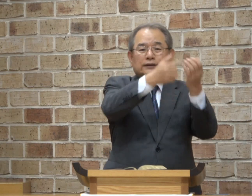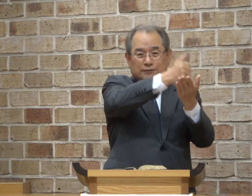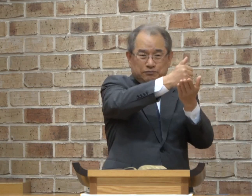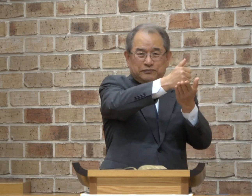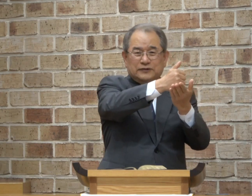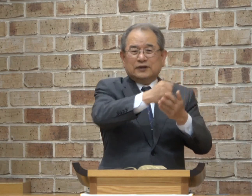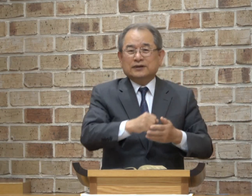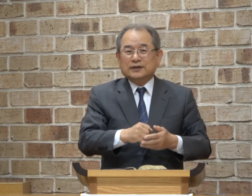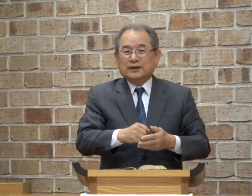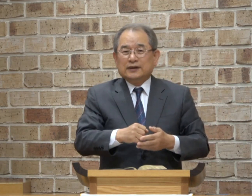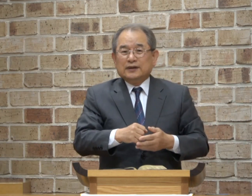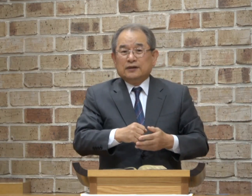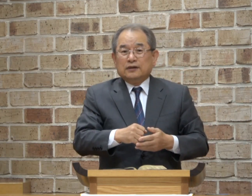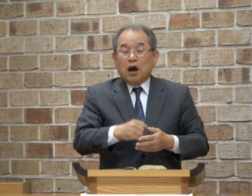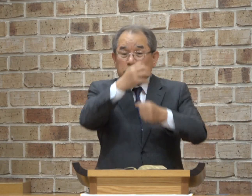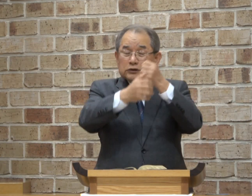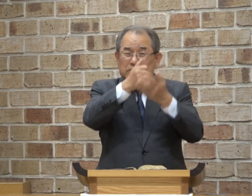천지를 창조하신 분은 하나님이시고